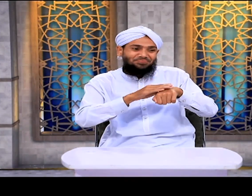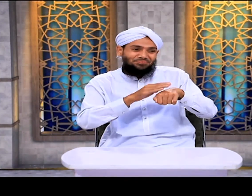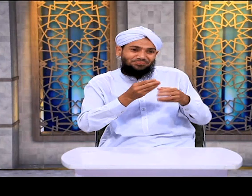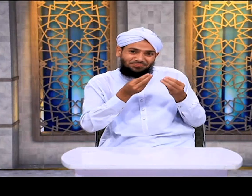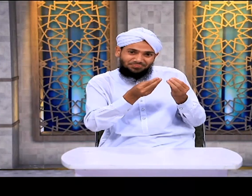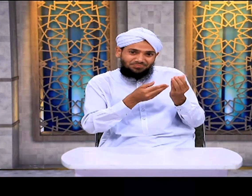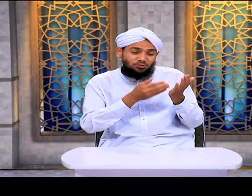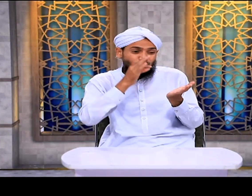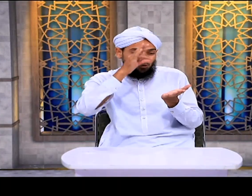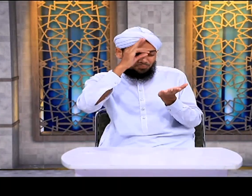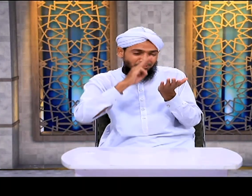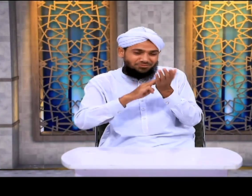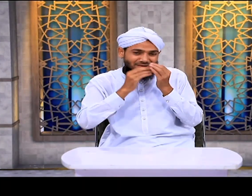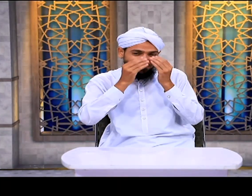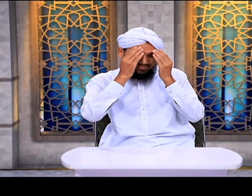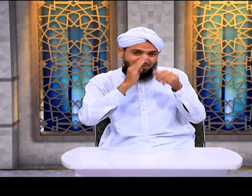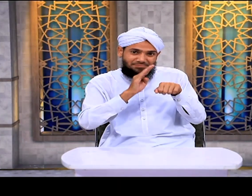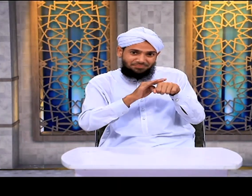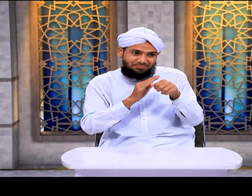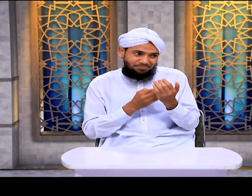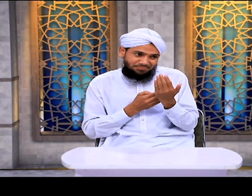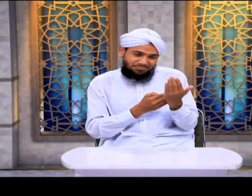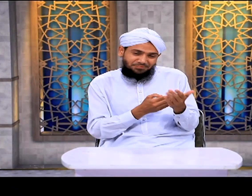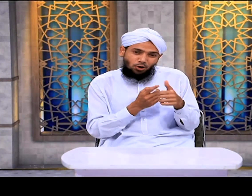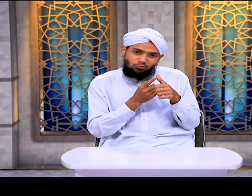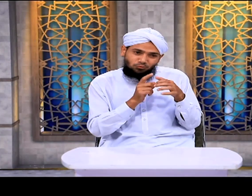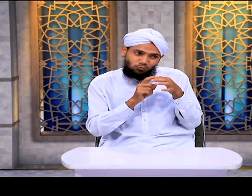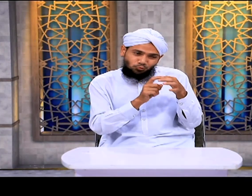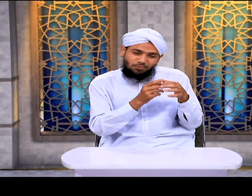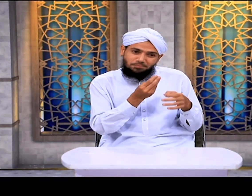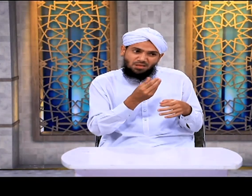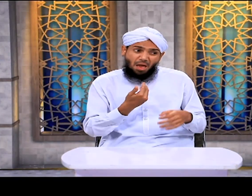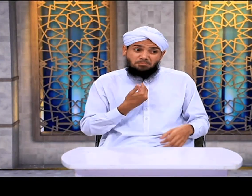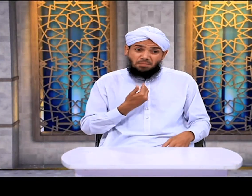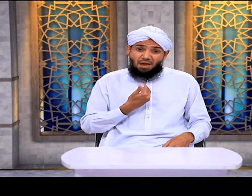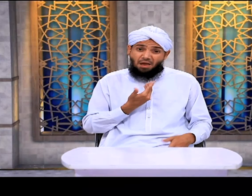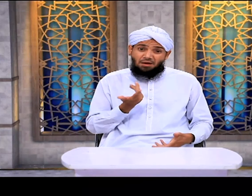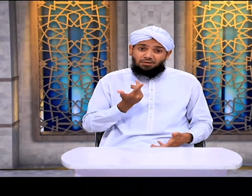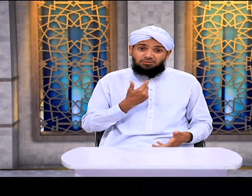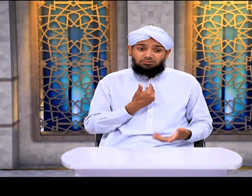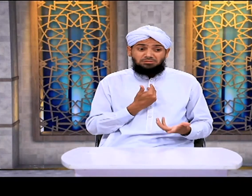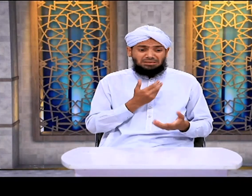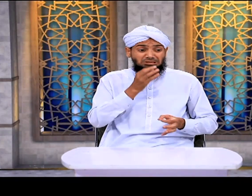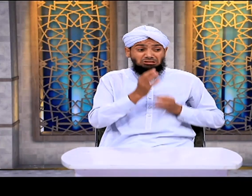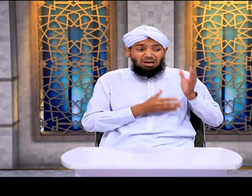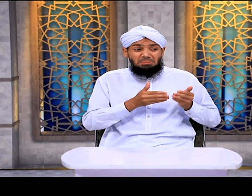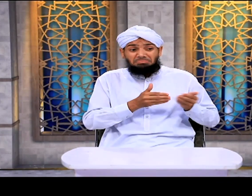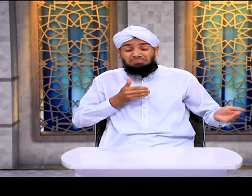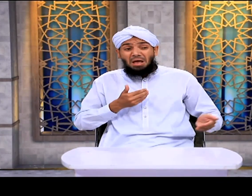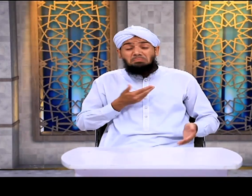رسول اللہ صلی اللہ علیہ وآلہ وصحبہ وسلم، میں کس چیز کے ذریعے جہنم سے نجات پا سکتا